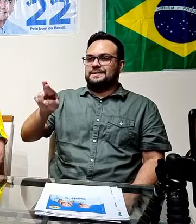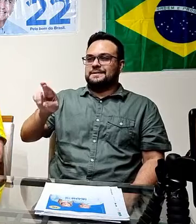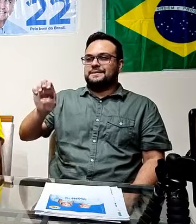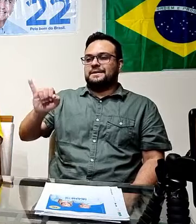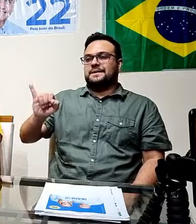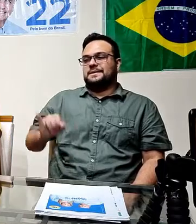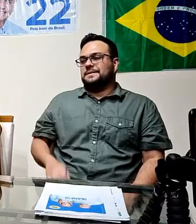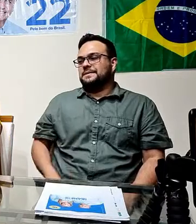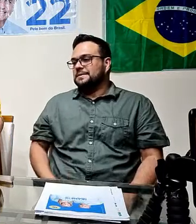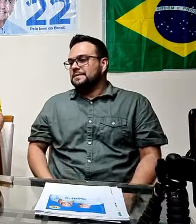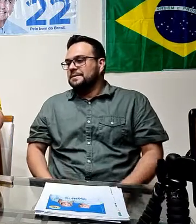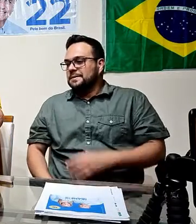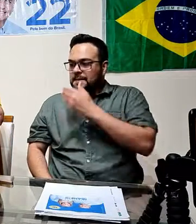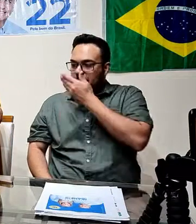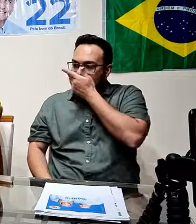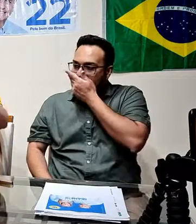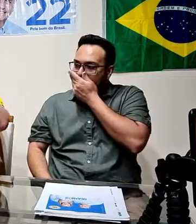no